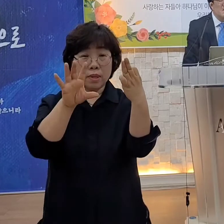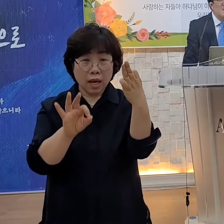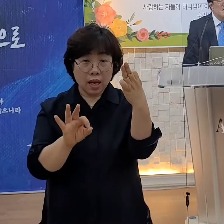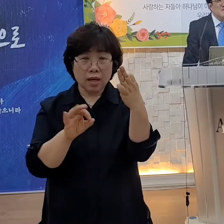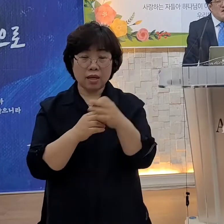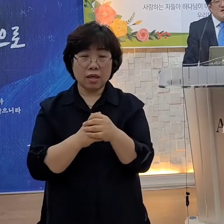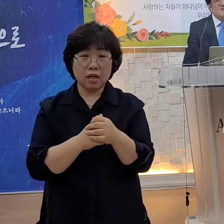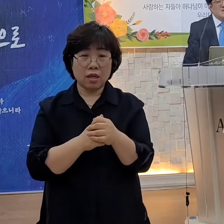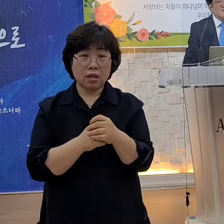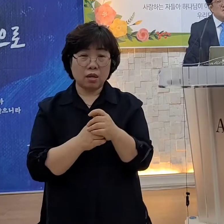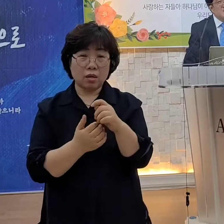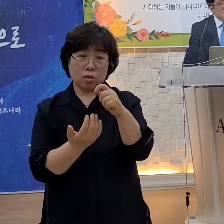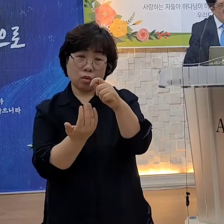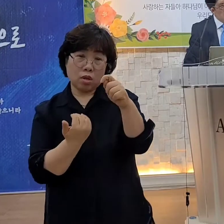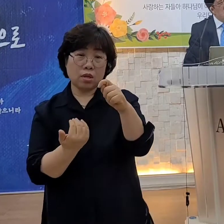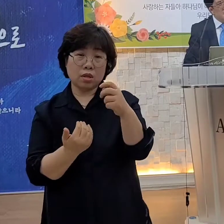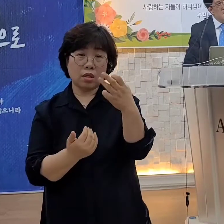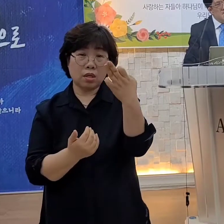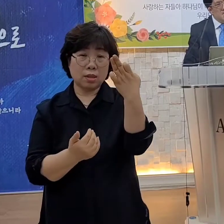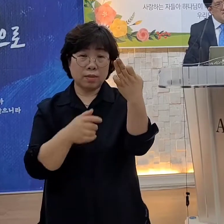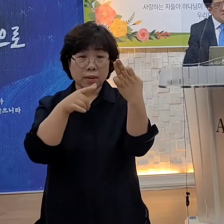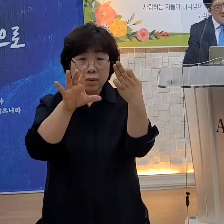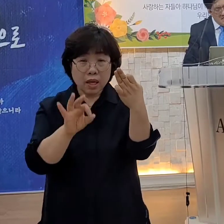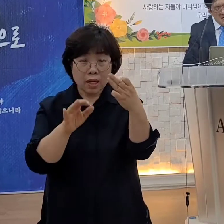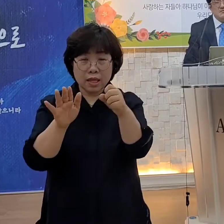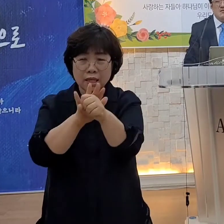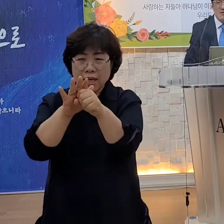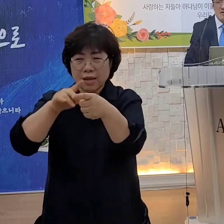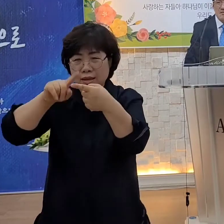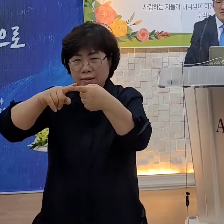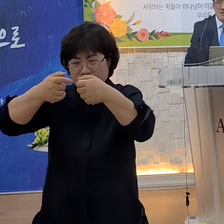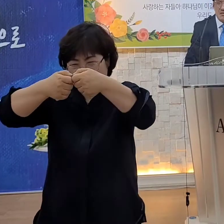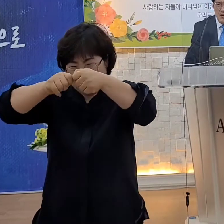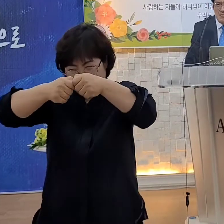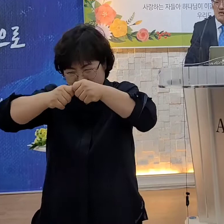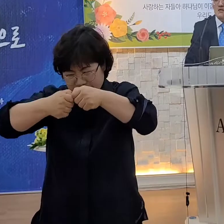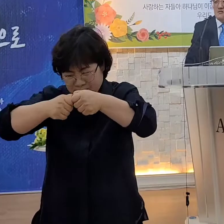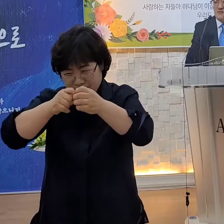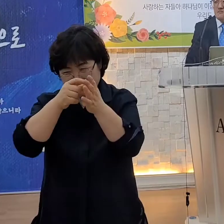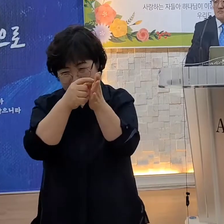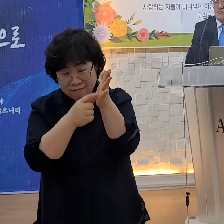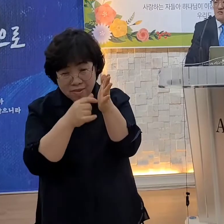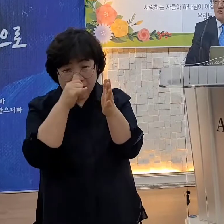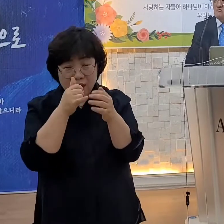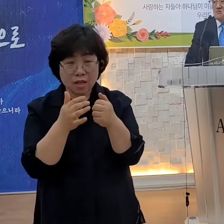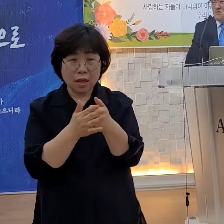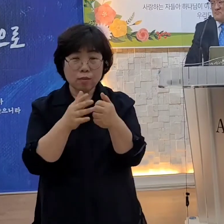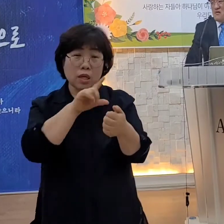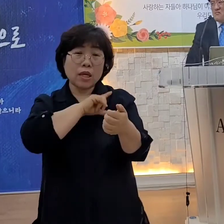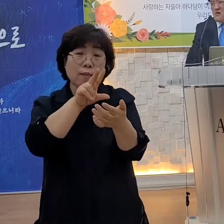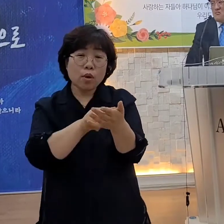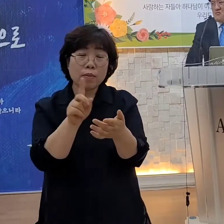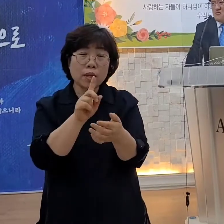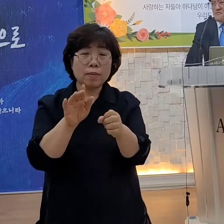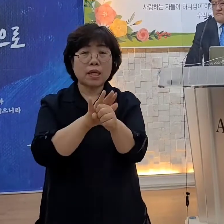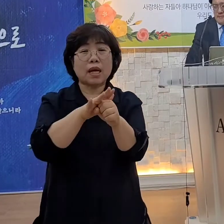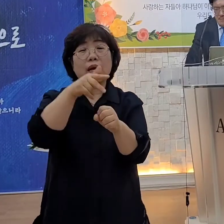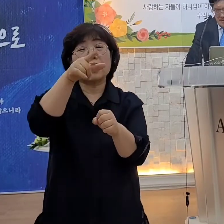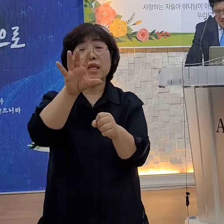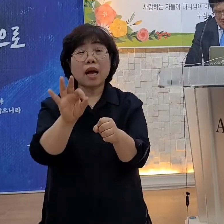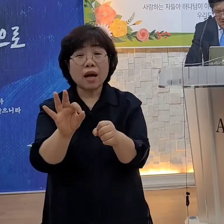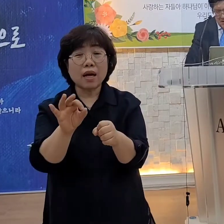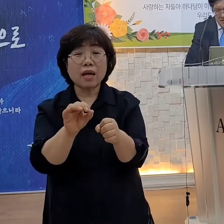예. 사랑에 대해서는 거기만 딱 열어보면 가장 잘 나와 있다. 그래서 사랑장이라 그래요. 고린도전서 13장에